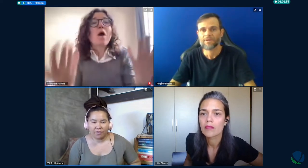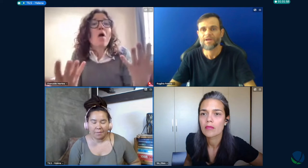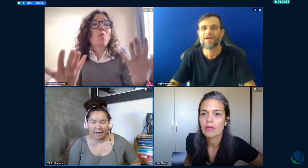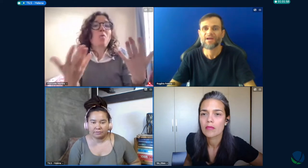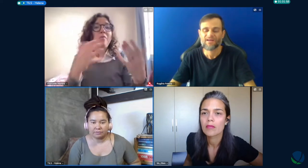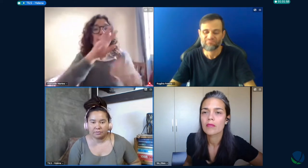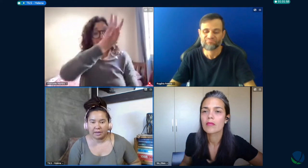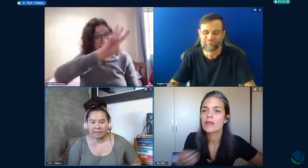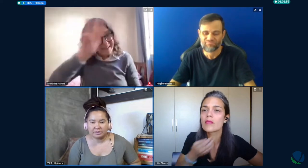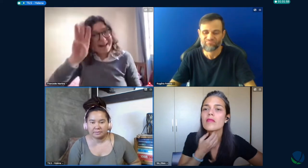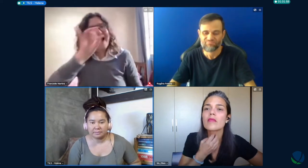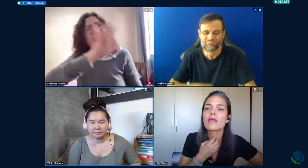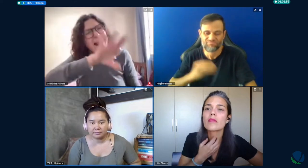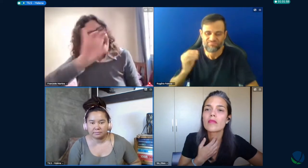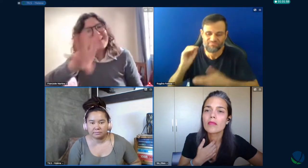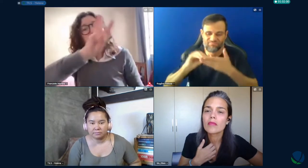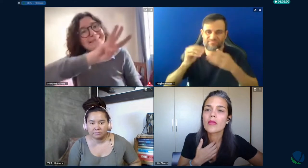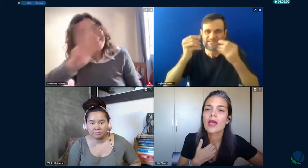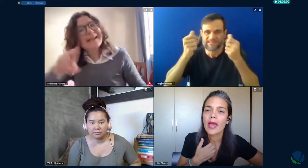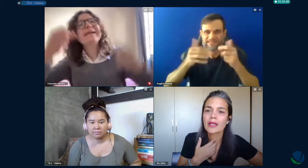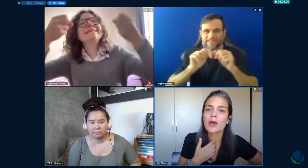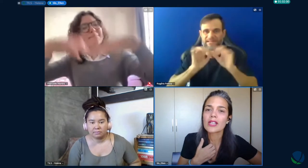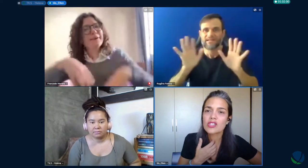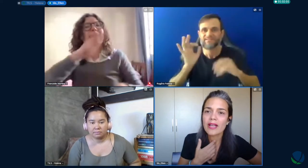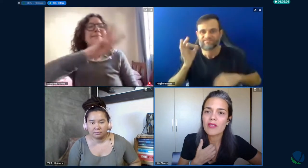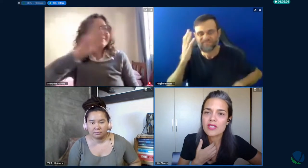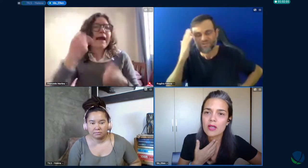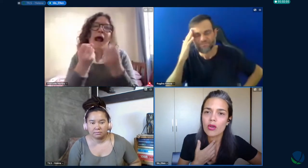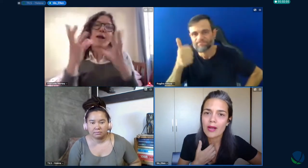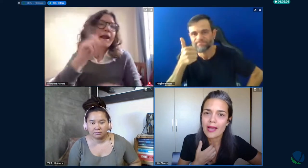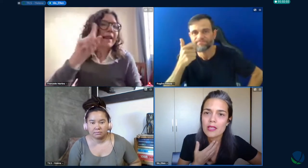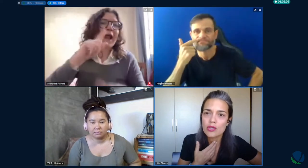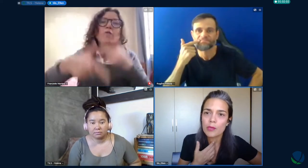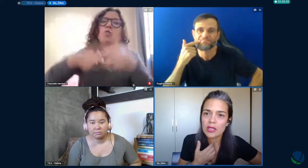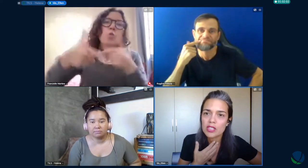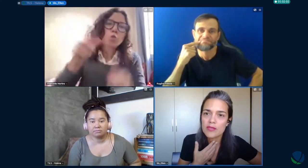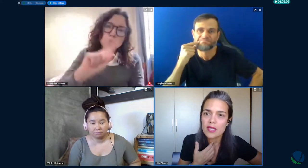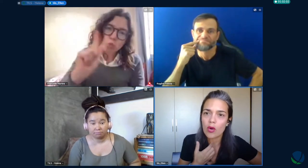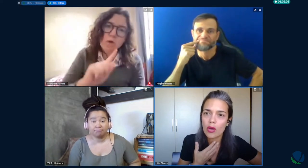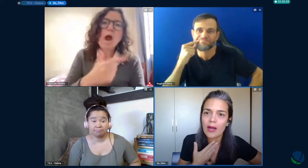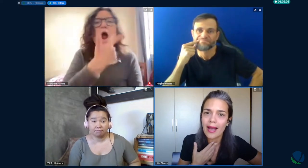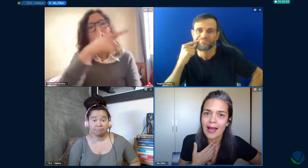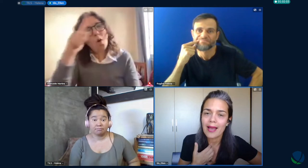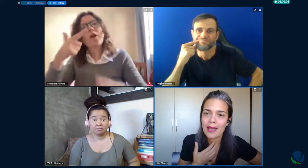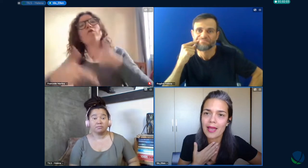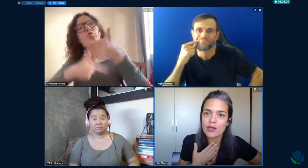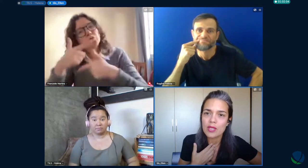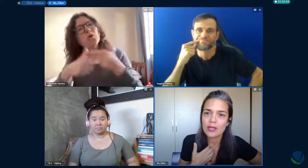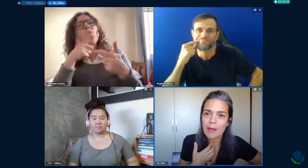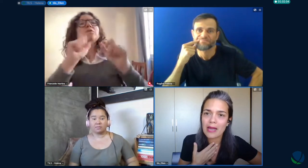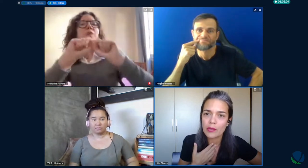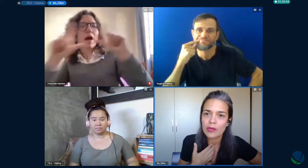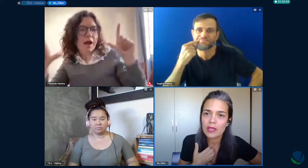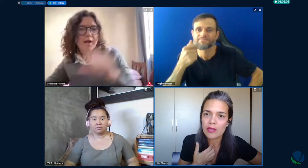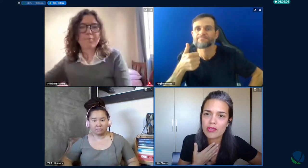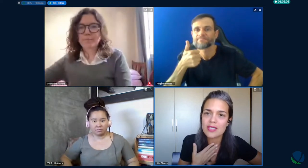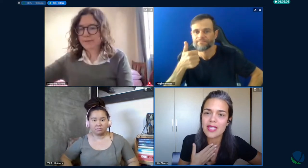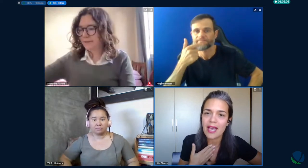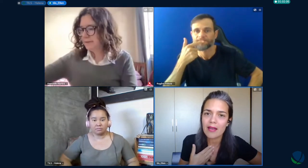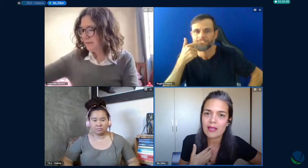como que era o formato e tudo mais. Então, acho legal você colocar isso, importante você colocar no seu